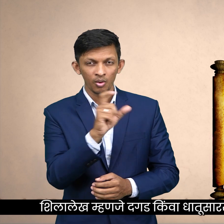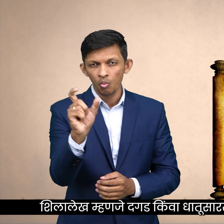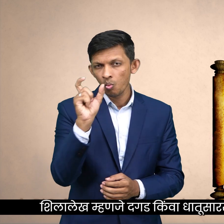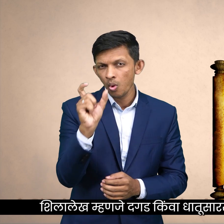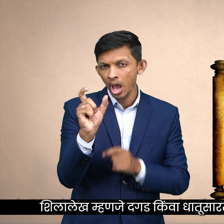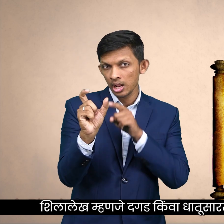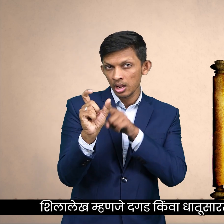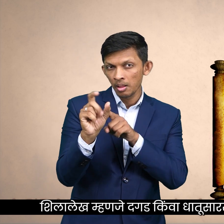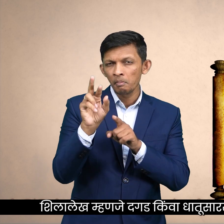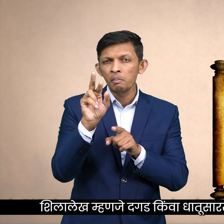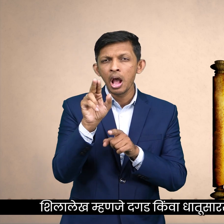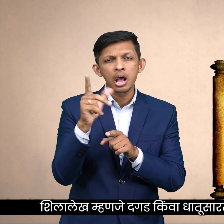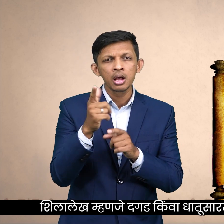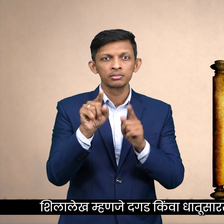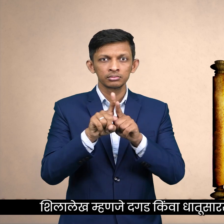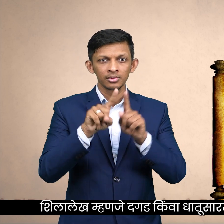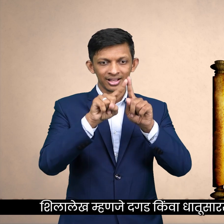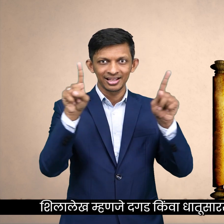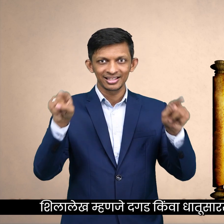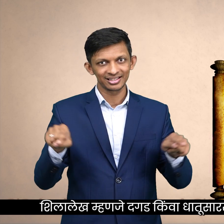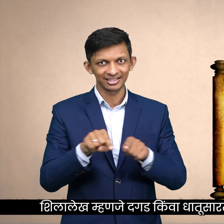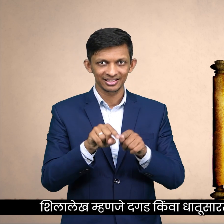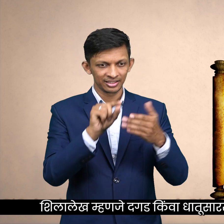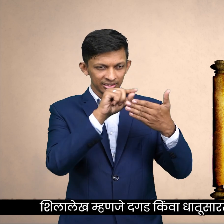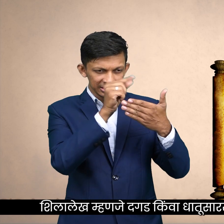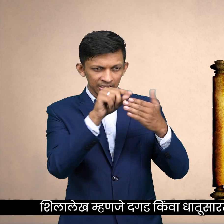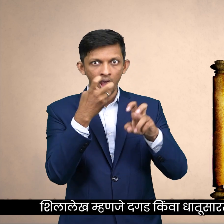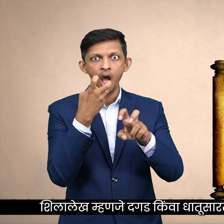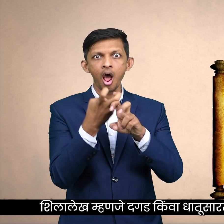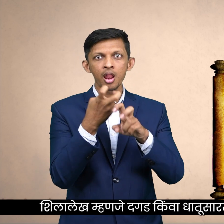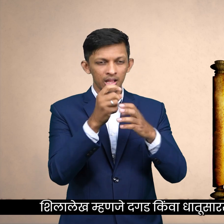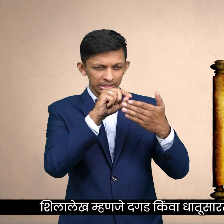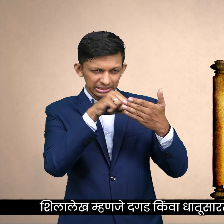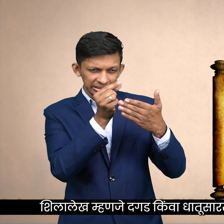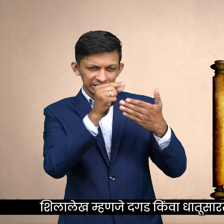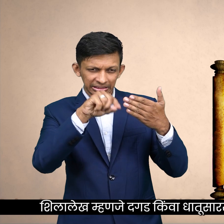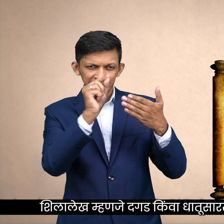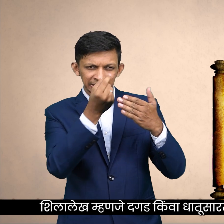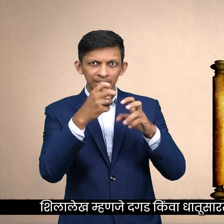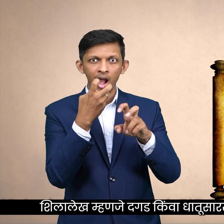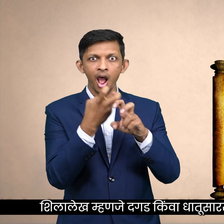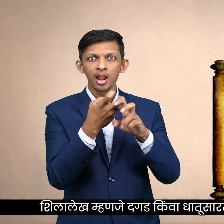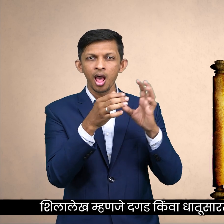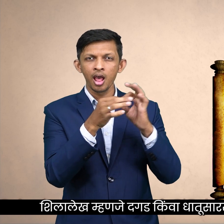शिलालेख म्हणजे दगड किंवा धातूसारख्या पृष्ठभागावर कोरलेले शब्द किंवा चिन्हे.